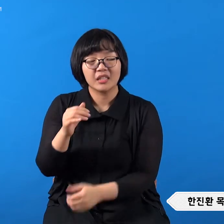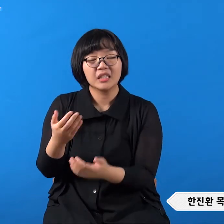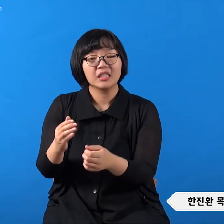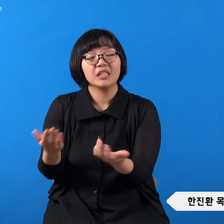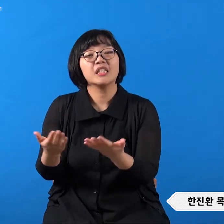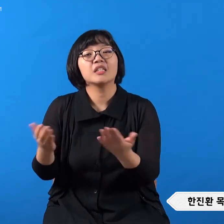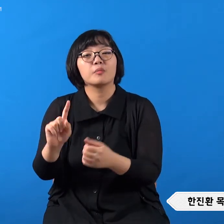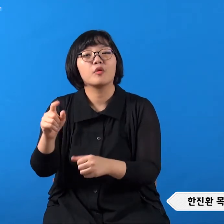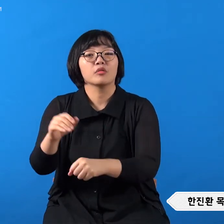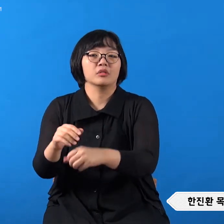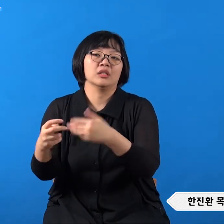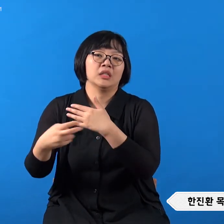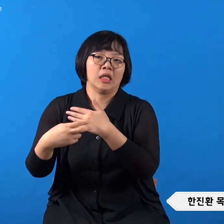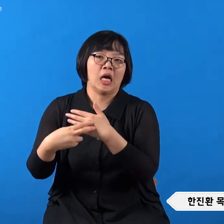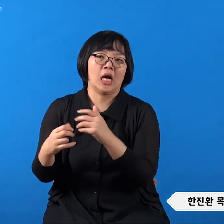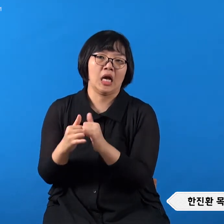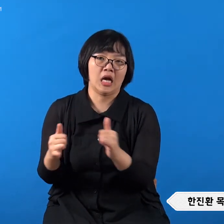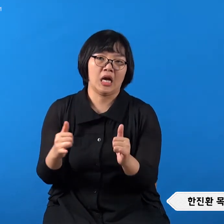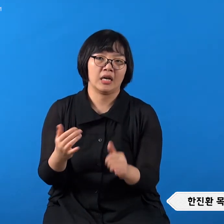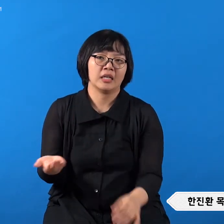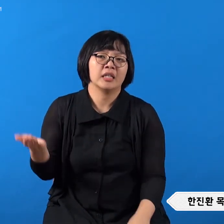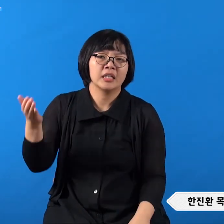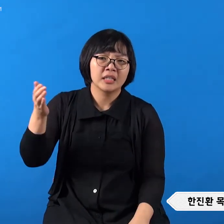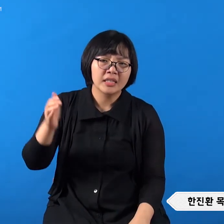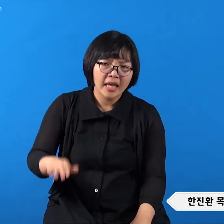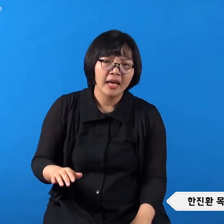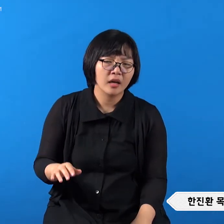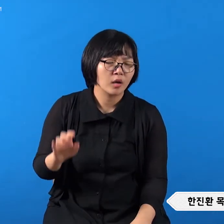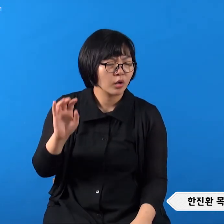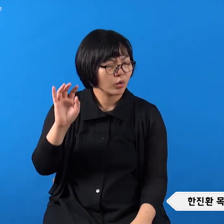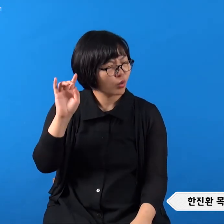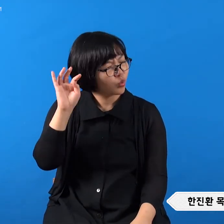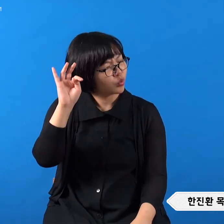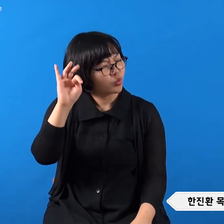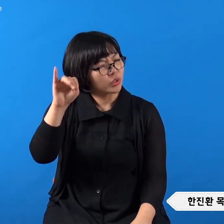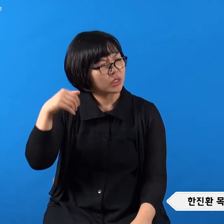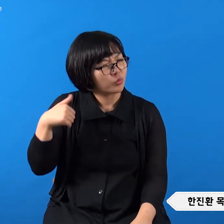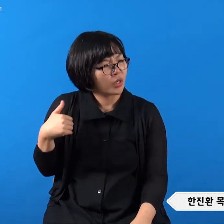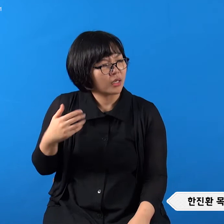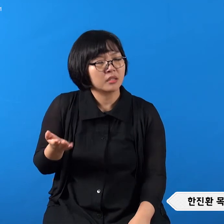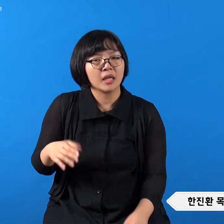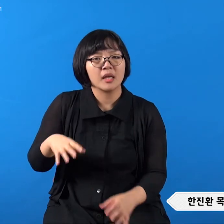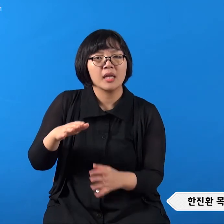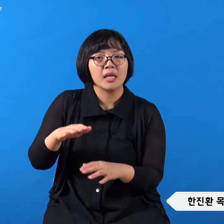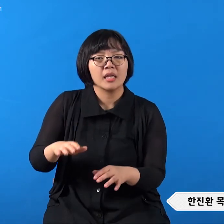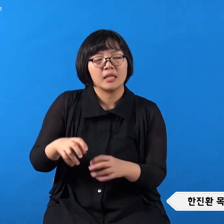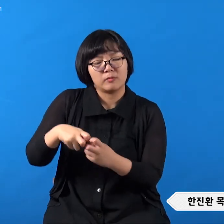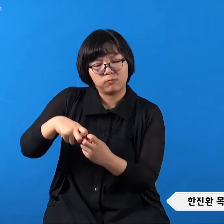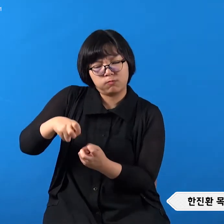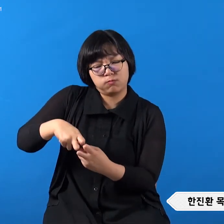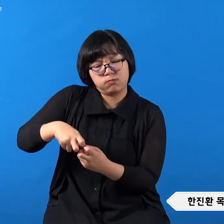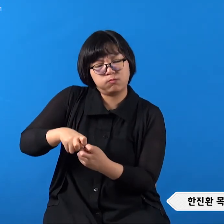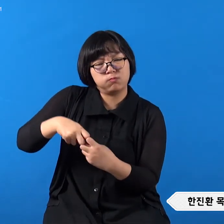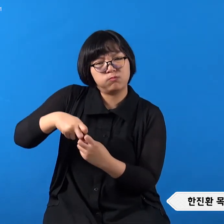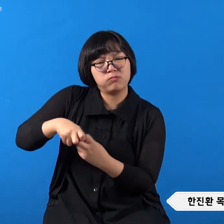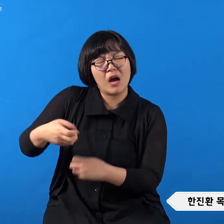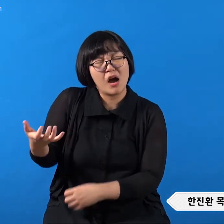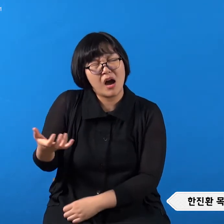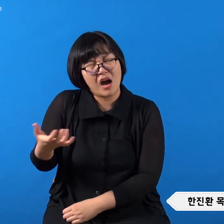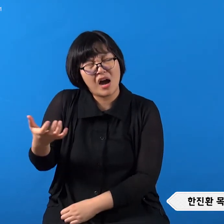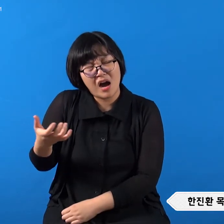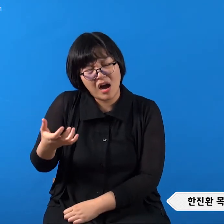의사입니다. 그런데 언제부턴가 극심한 관절 통증이 도졌습니다.